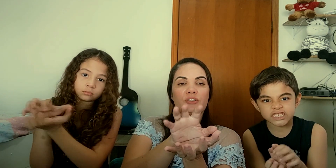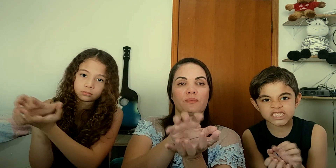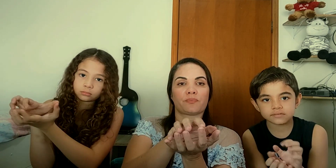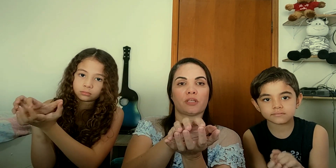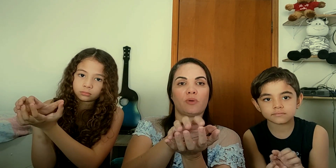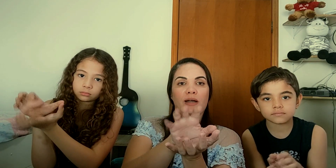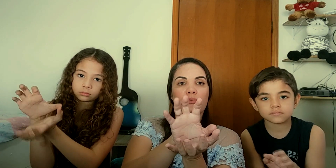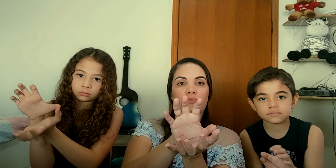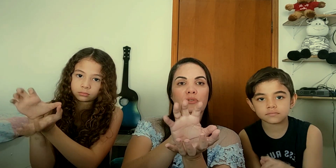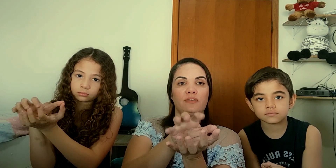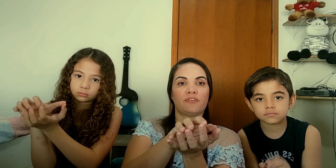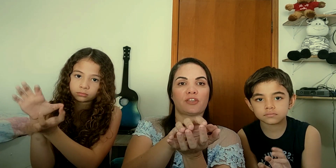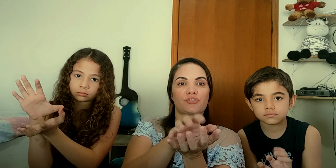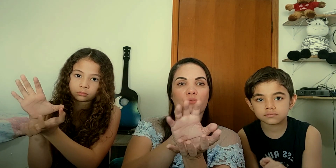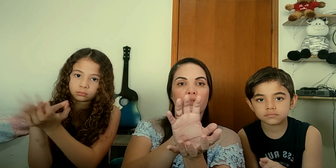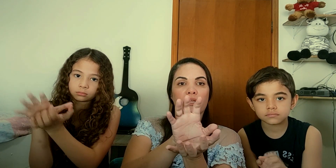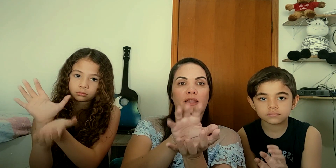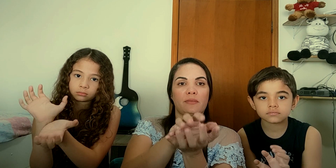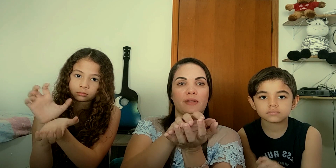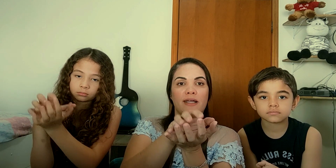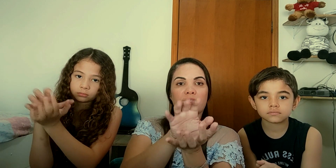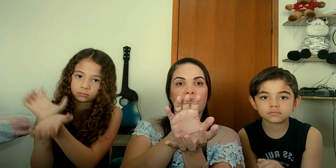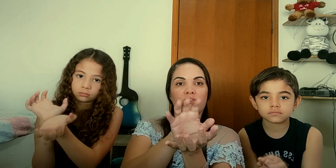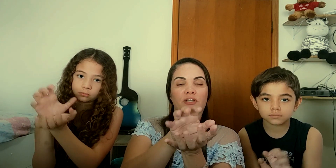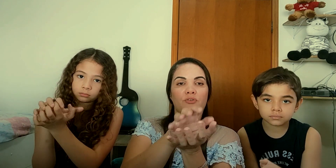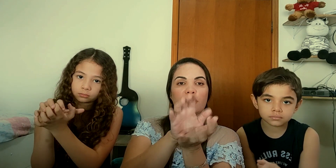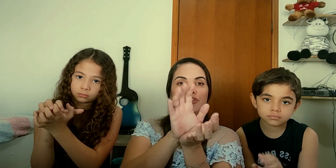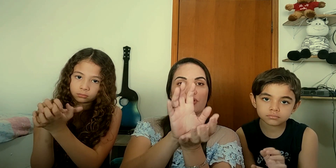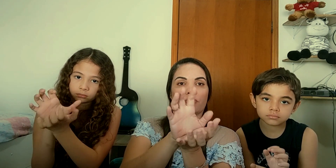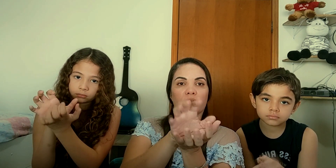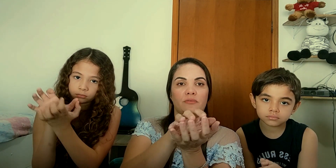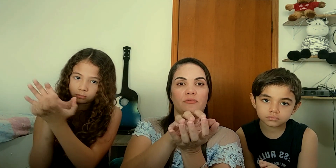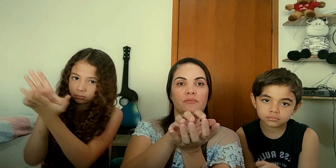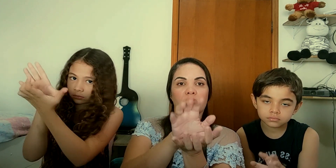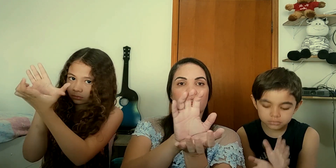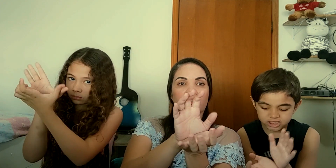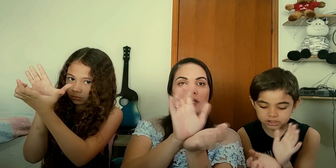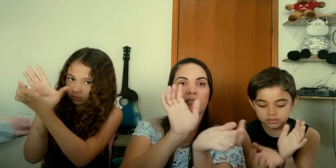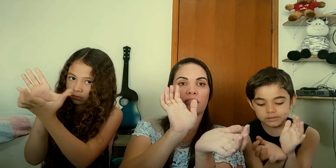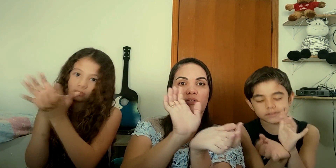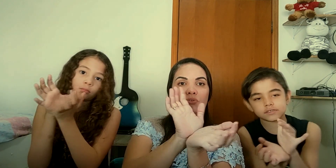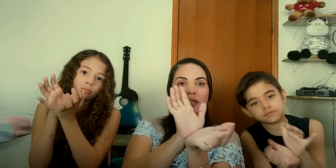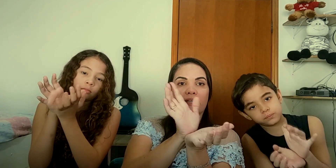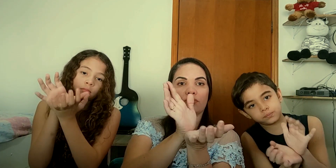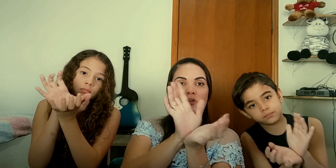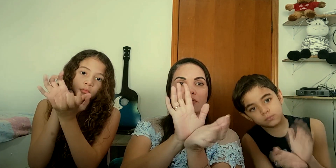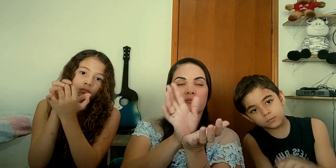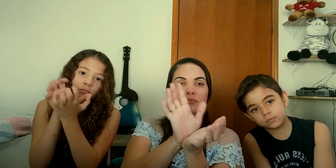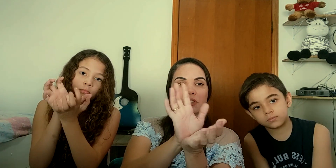eu abro e fecho. Lá atrás fica grudadinho, ó. Aqui tá grudado, ó. Não